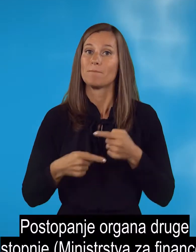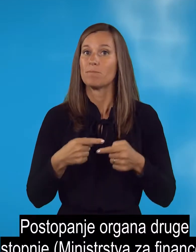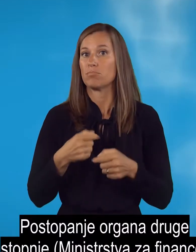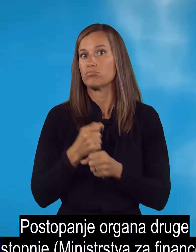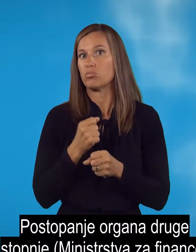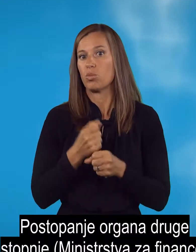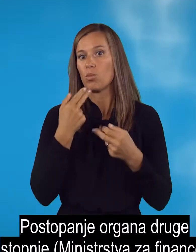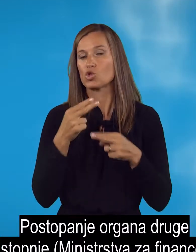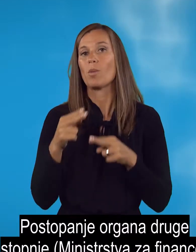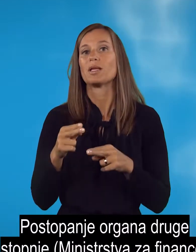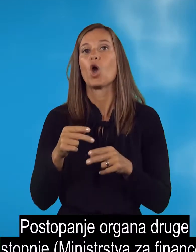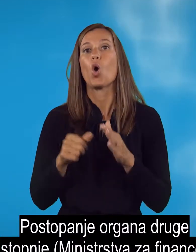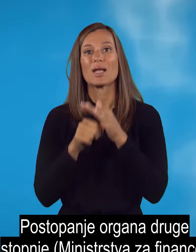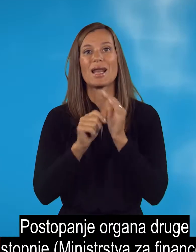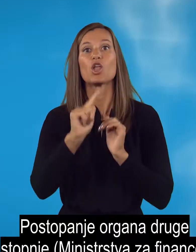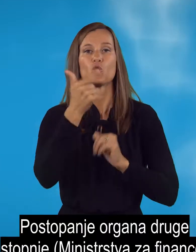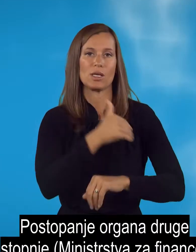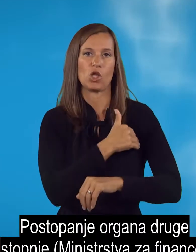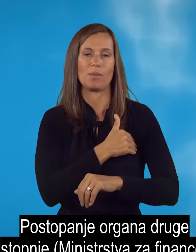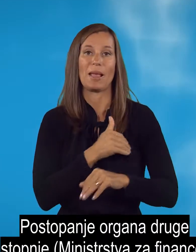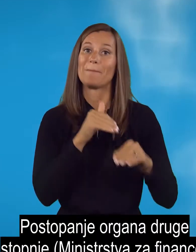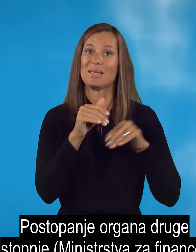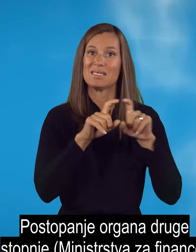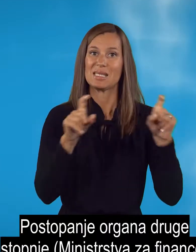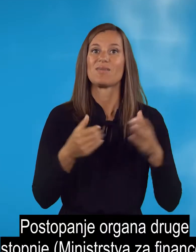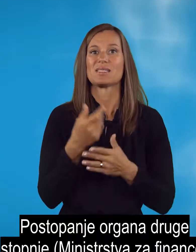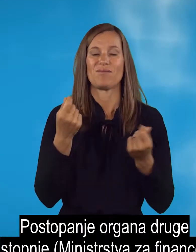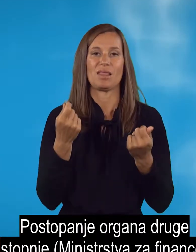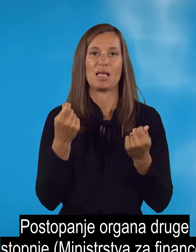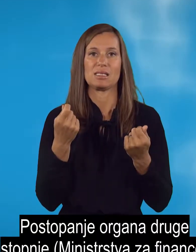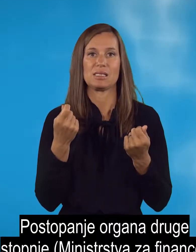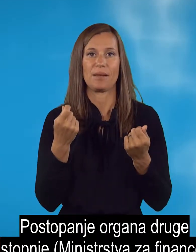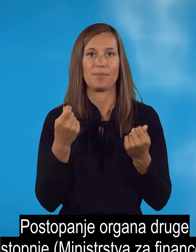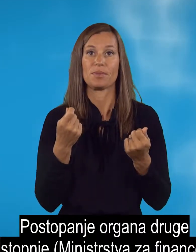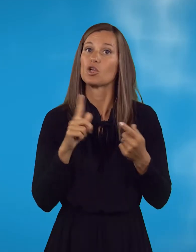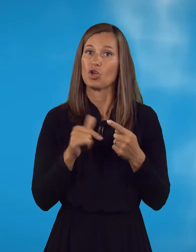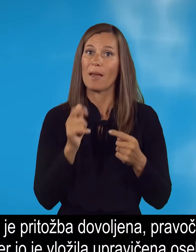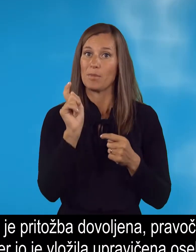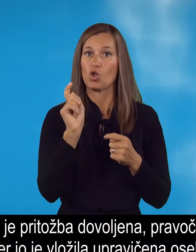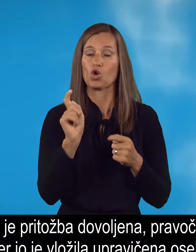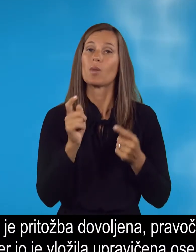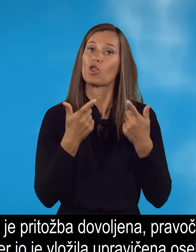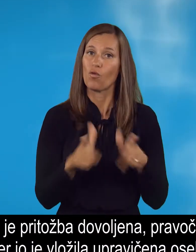Postopanje organa druge stopnje, Ministrstva za finance. Če je pritožba